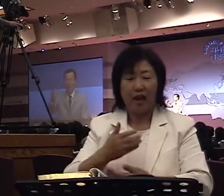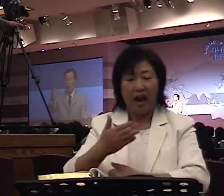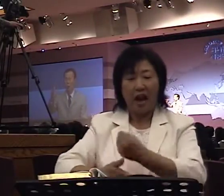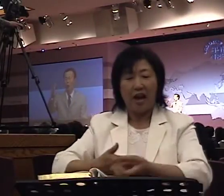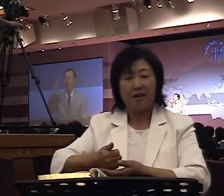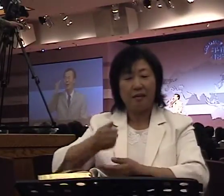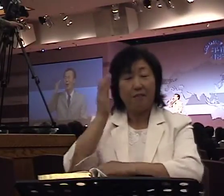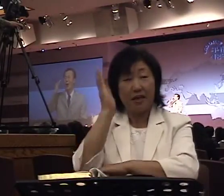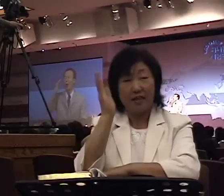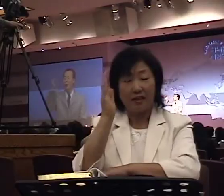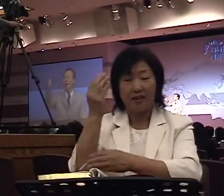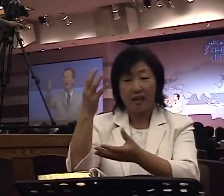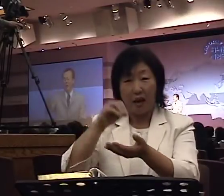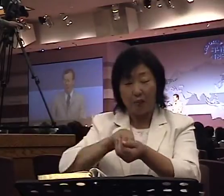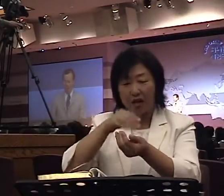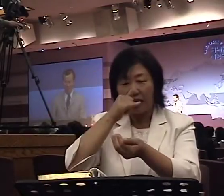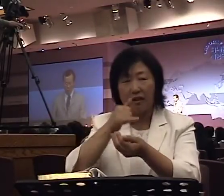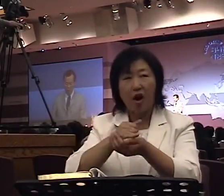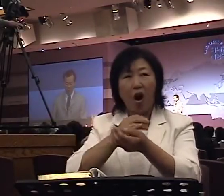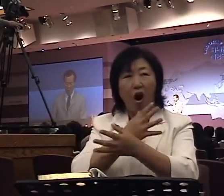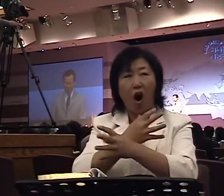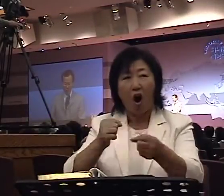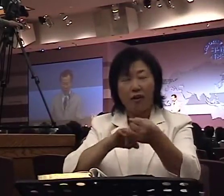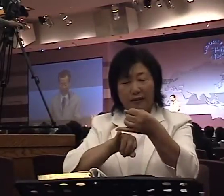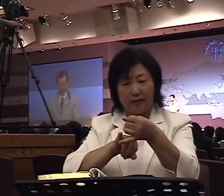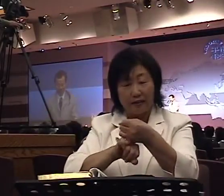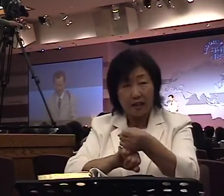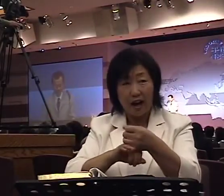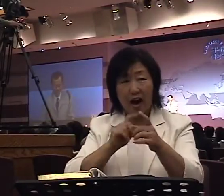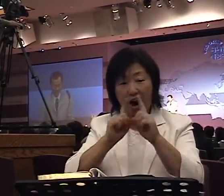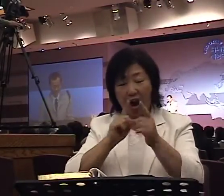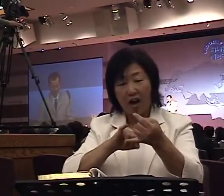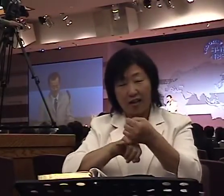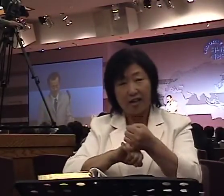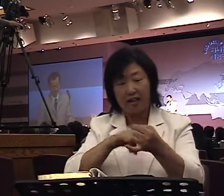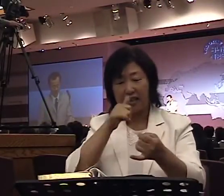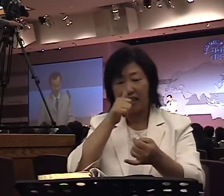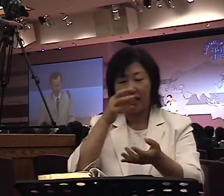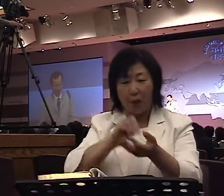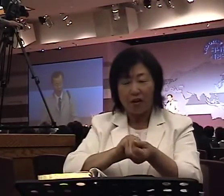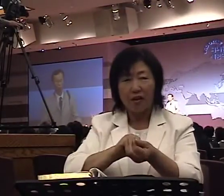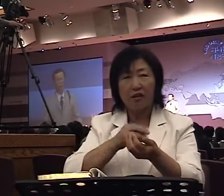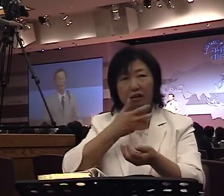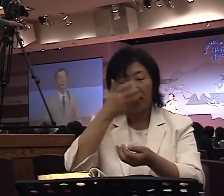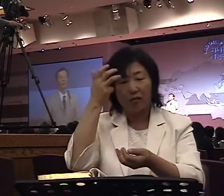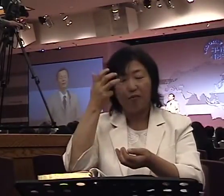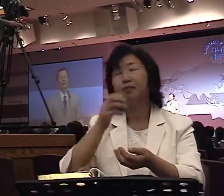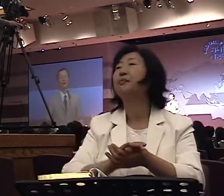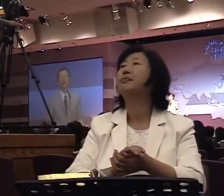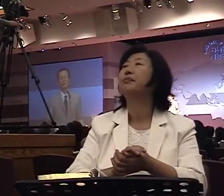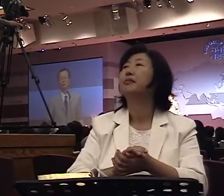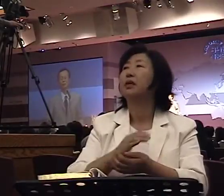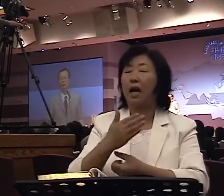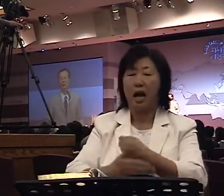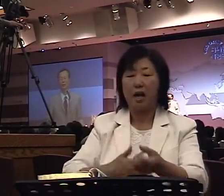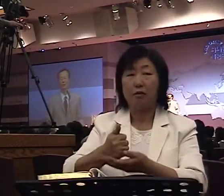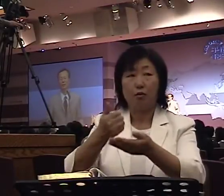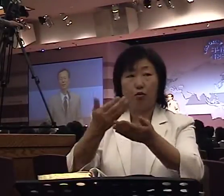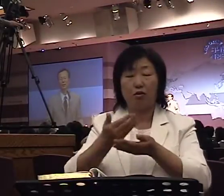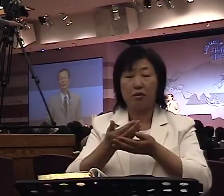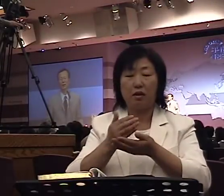메시지가 담겨있고 하나님의 언약이 담겨있는 꿈을 말하는 것인데, 이 꿈을 하나님이